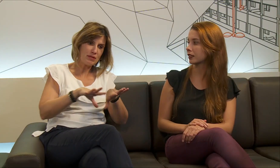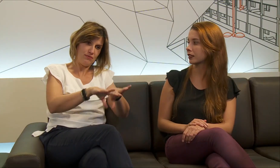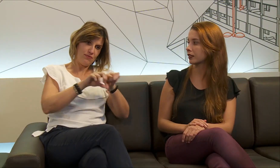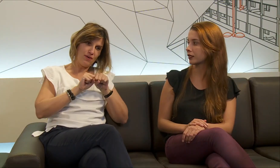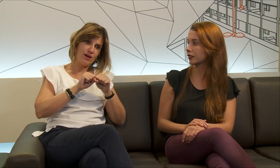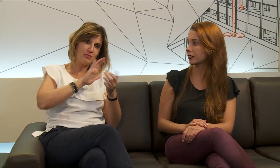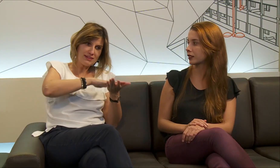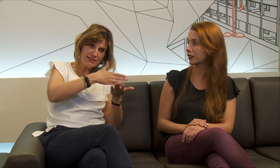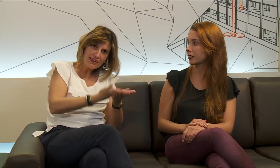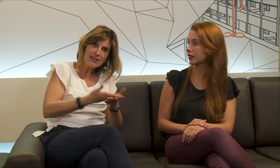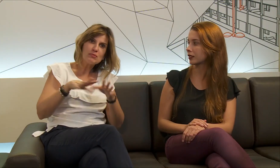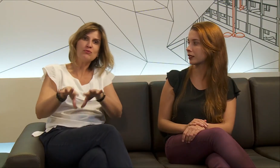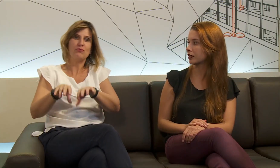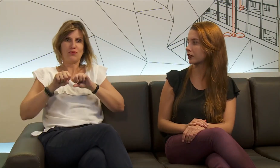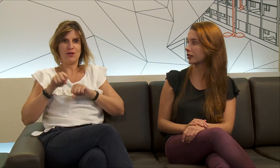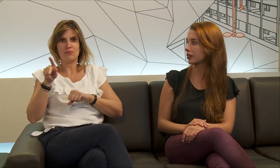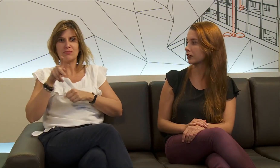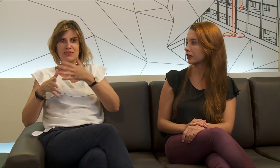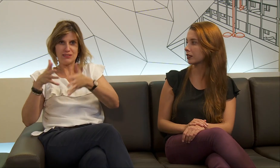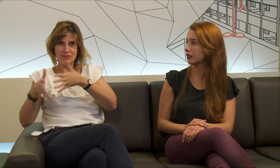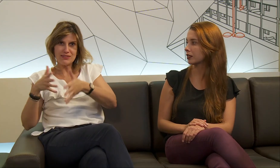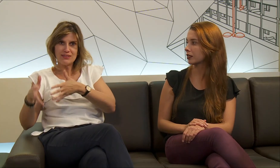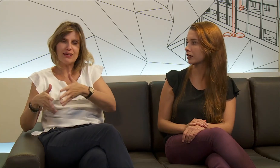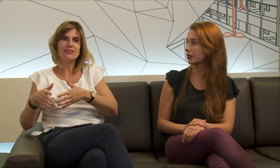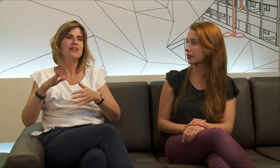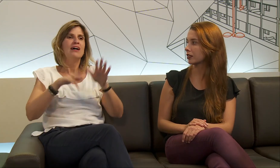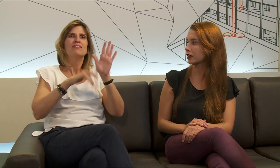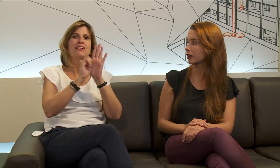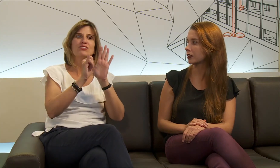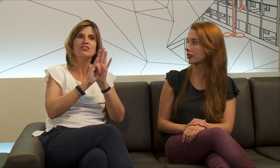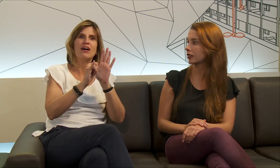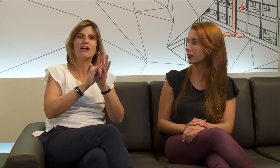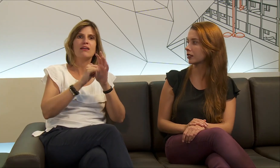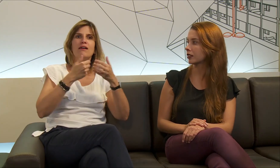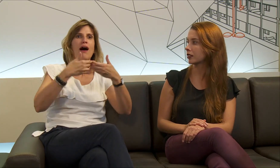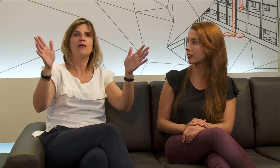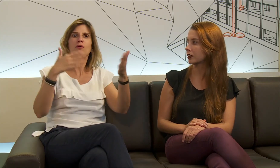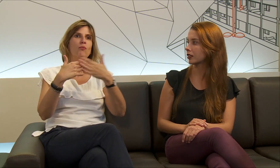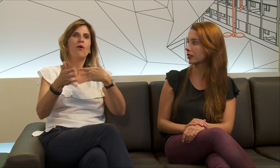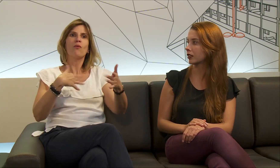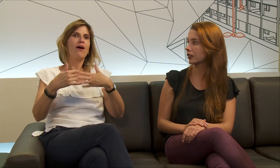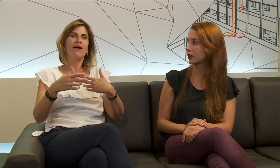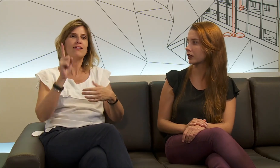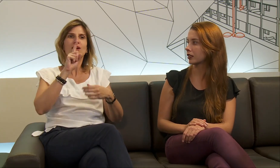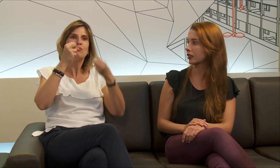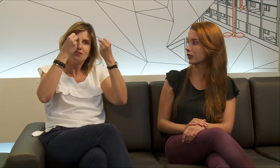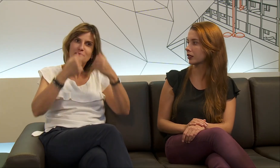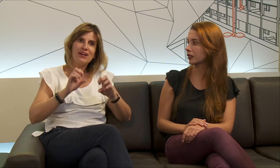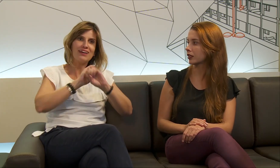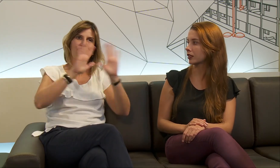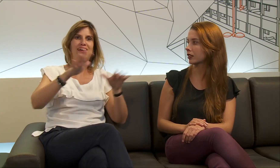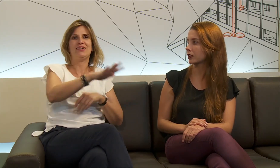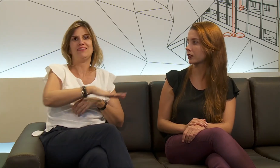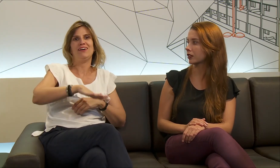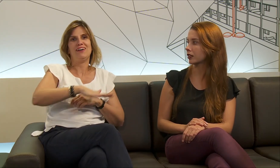para formação de intérpretes ou para formação de ensino de língua de sinais, não explicam, não delimitam